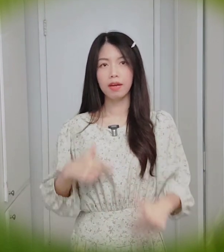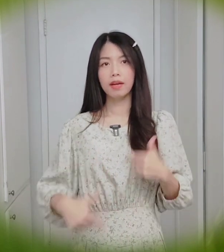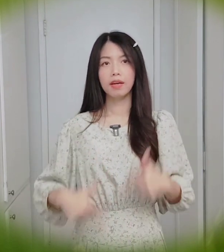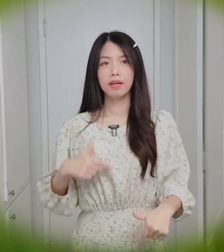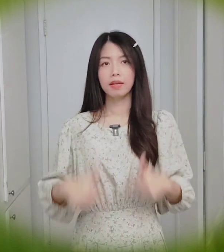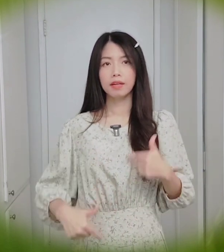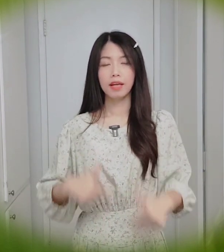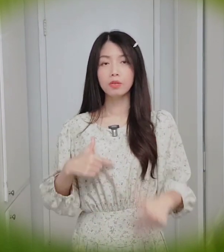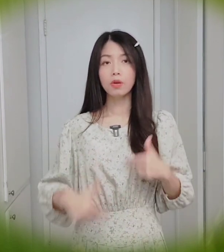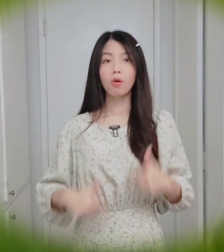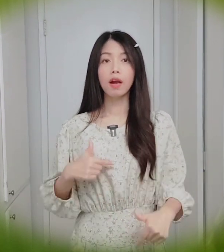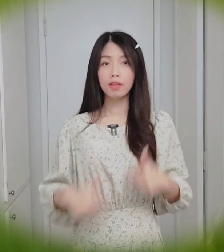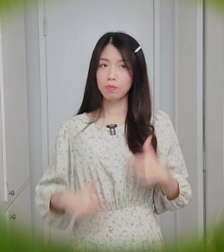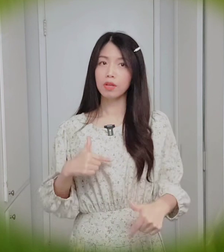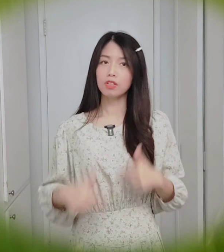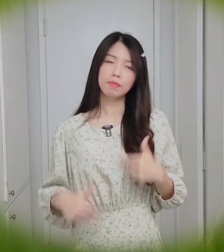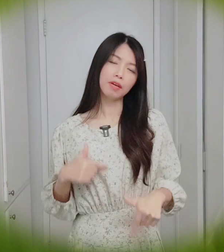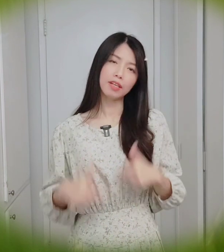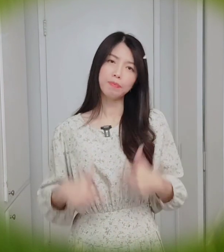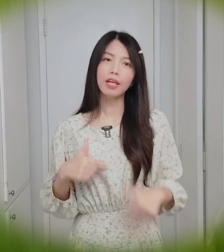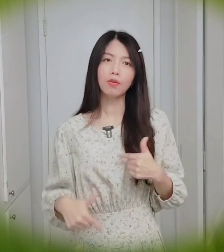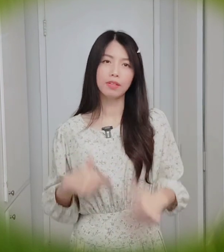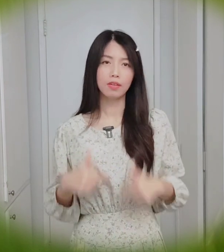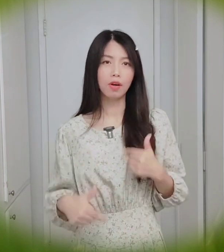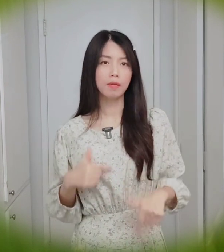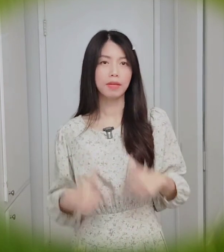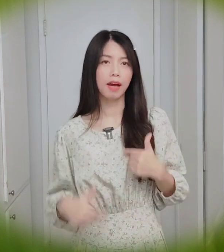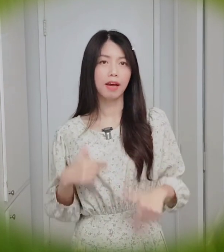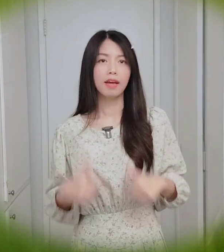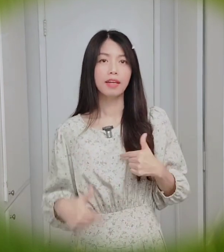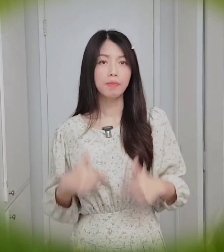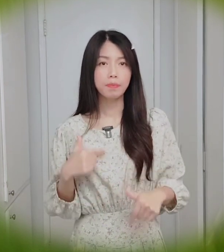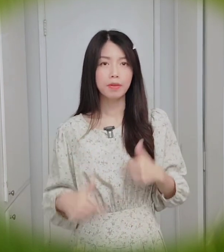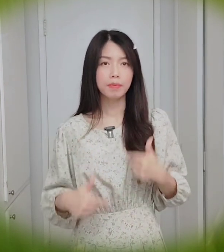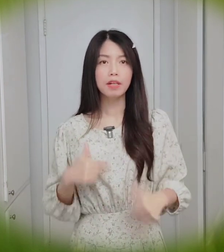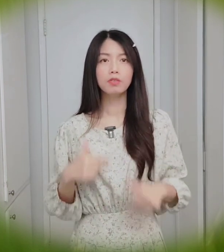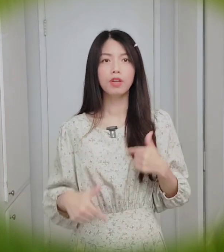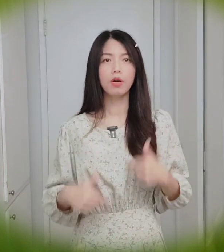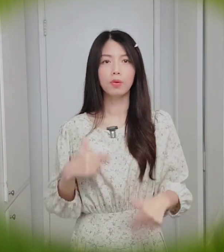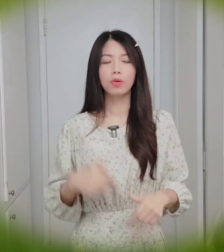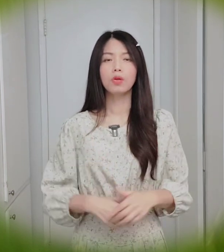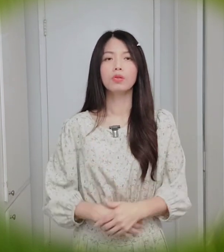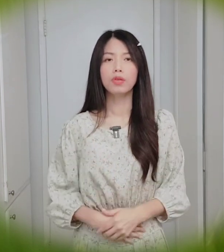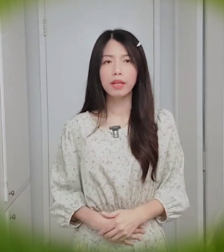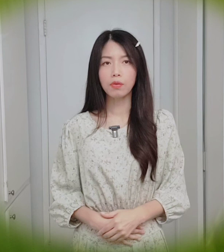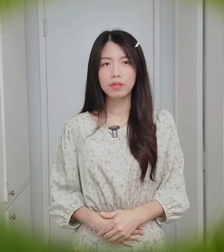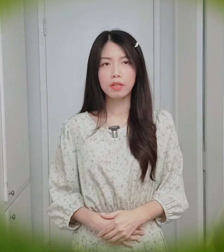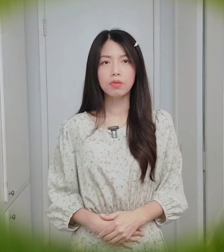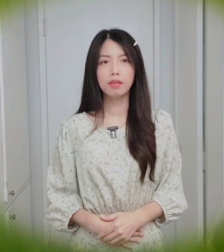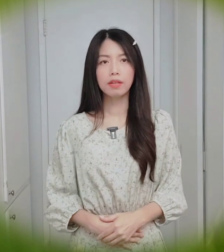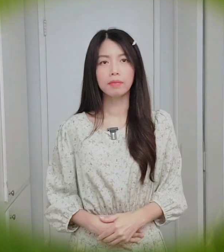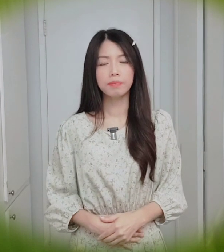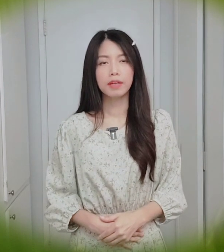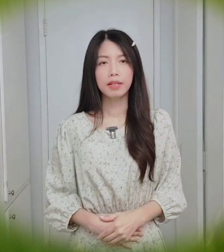이렇게 양손을 엇갈리게 움직여주시면 기쁘다라고 하는 뜻의 수어가 됩니다. 기쁨을 누려요. 누리다라고 하는